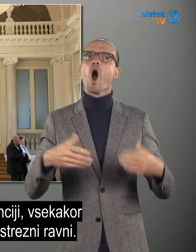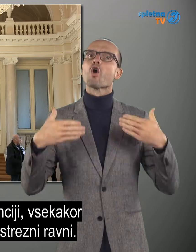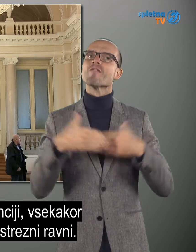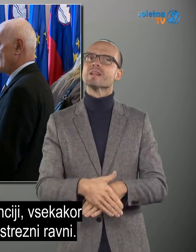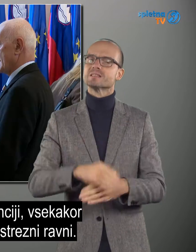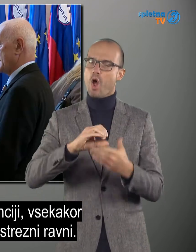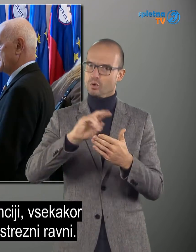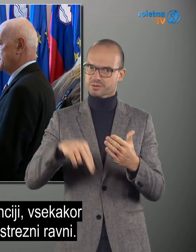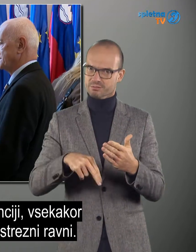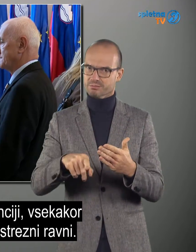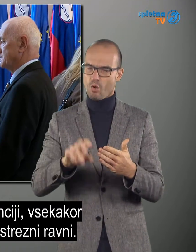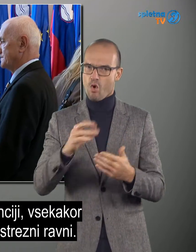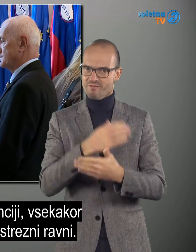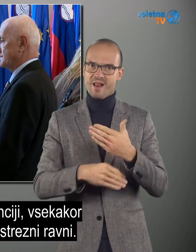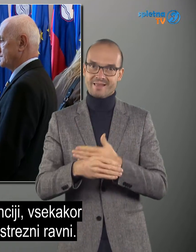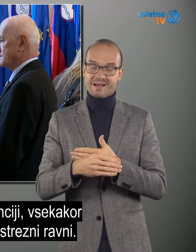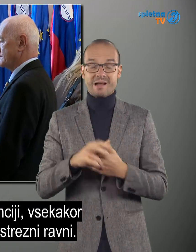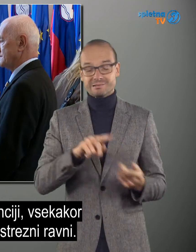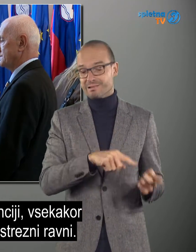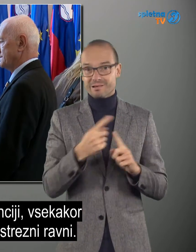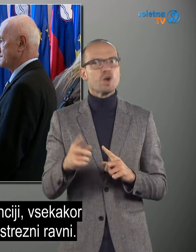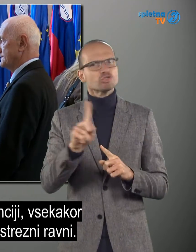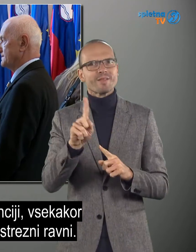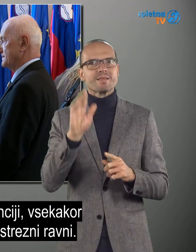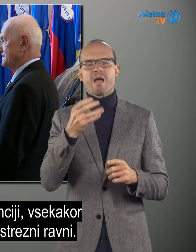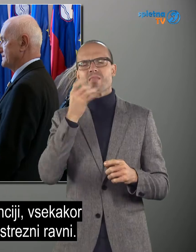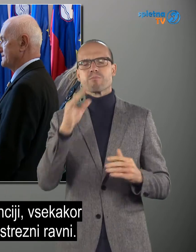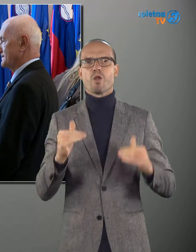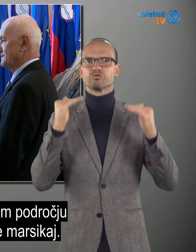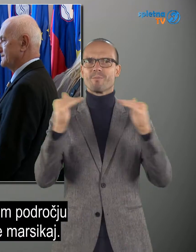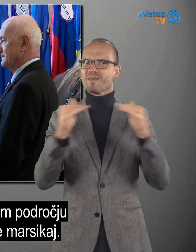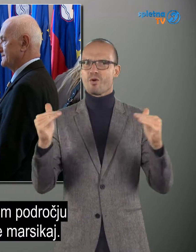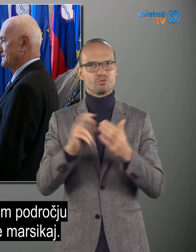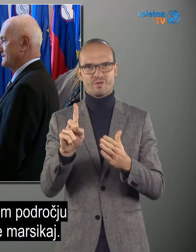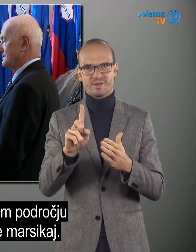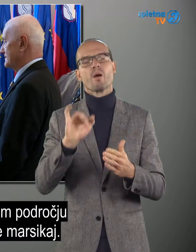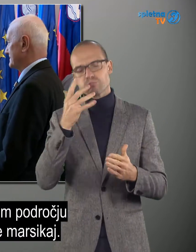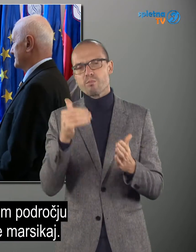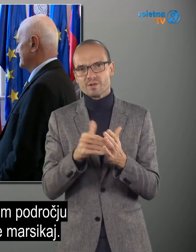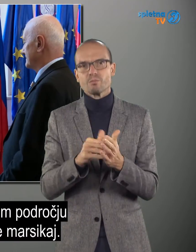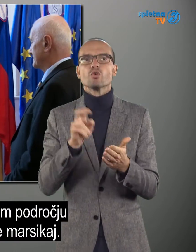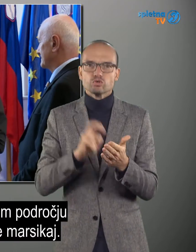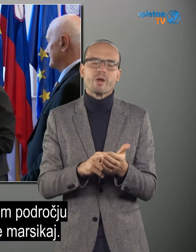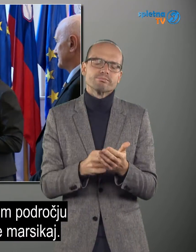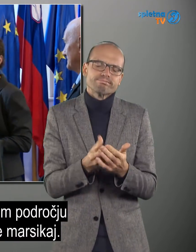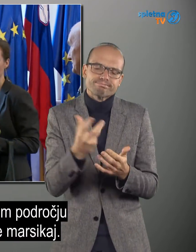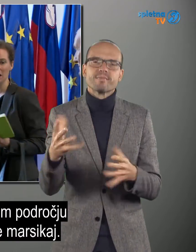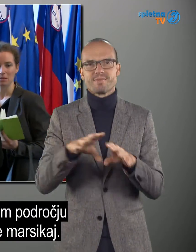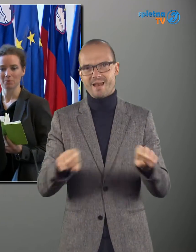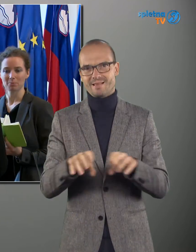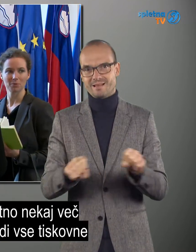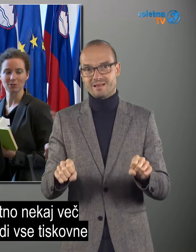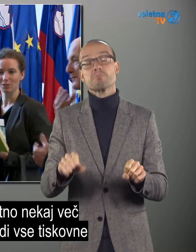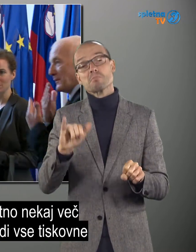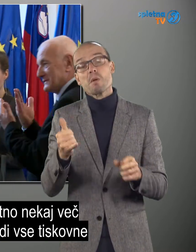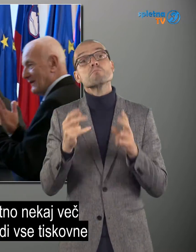konvenciji invalidov, vsekakor zaenkrat niso na ustreznem nivoju, tako da bo na tem področju treba narediti še marsikaj.